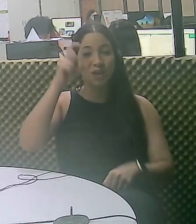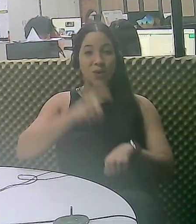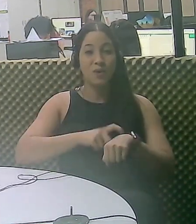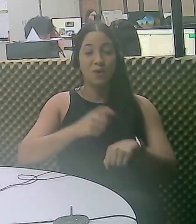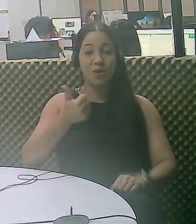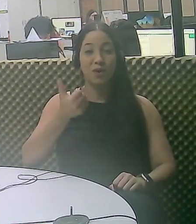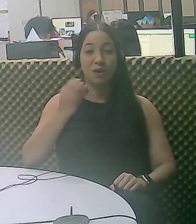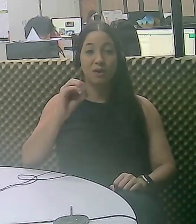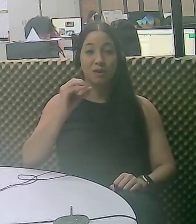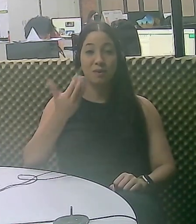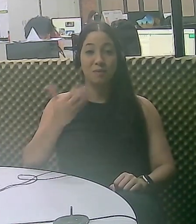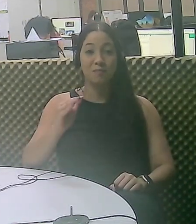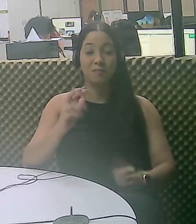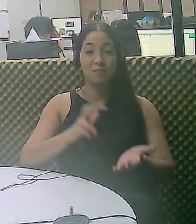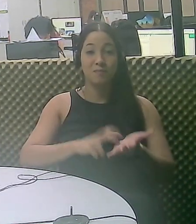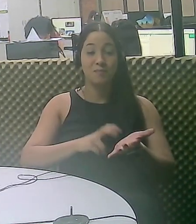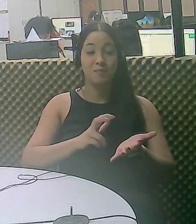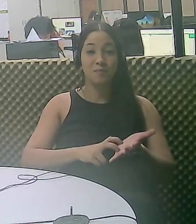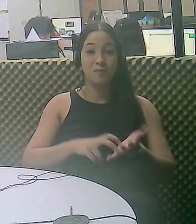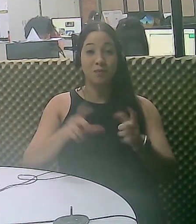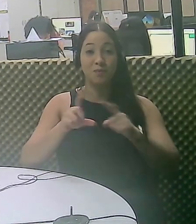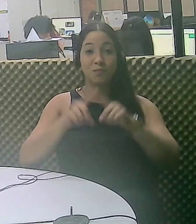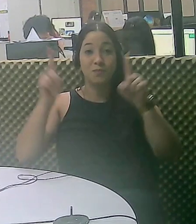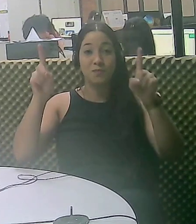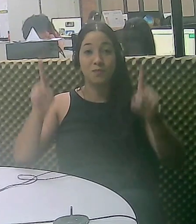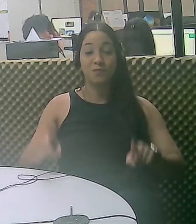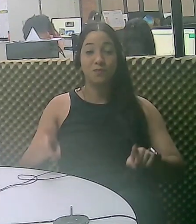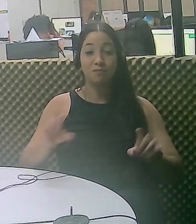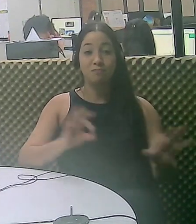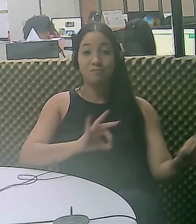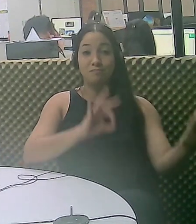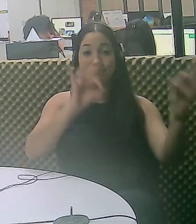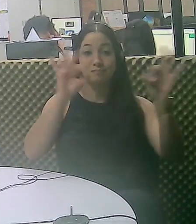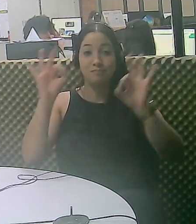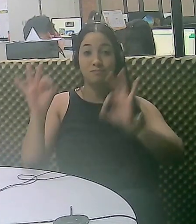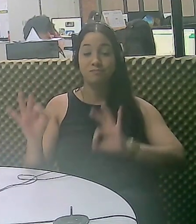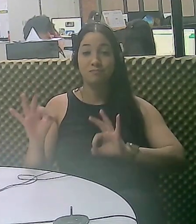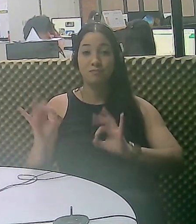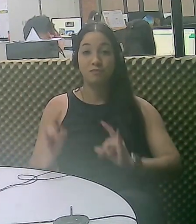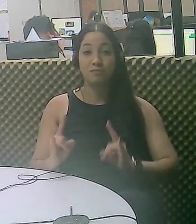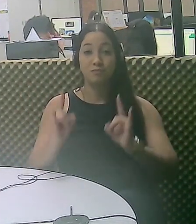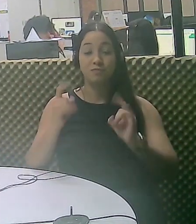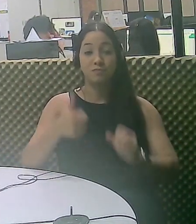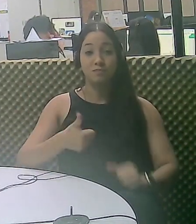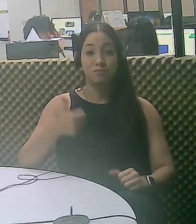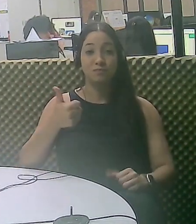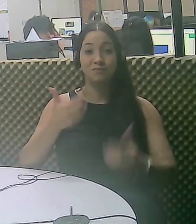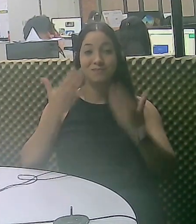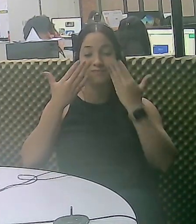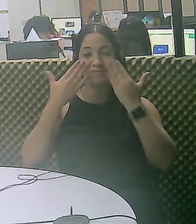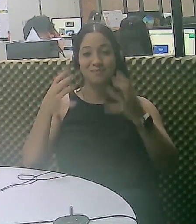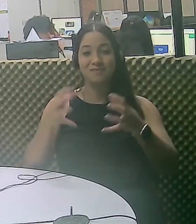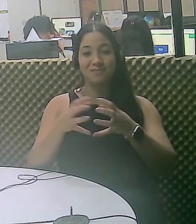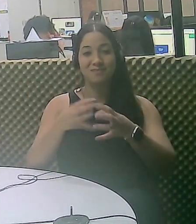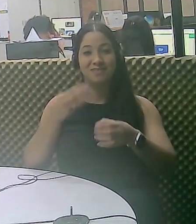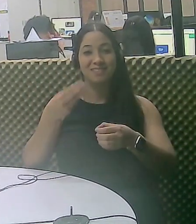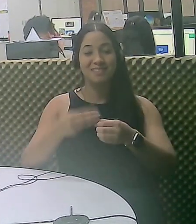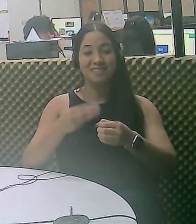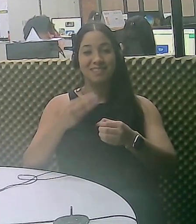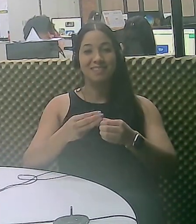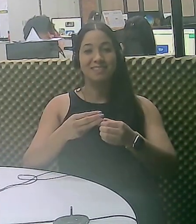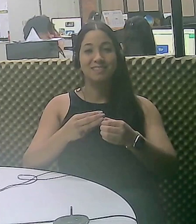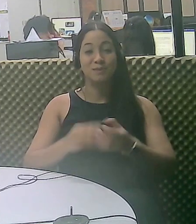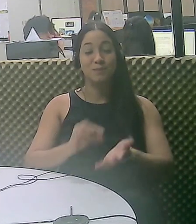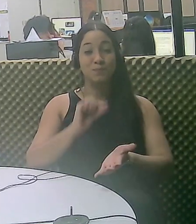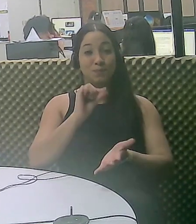às 10h30 da manhã, quando os servidores poderão acompanhar no saguão do Bloco 1 a apresentação da banda municipal.